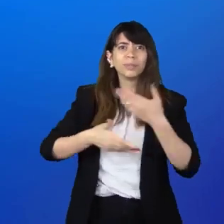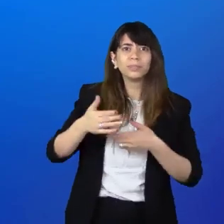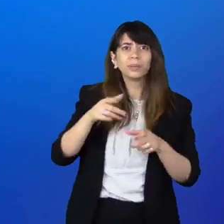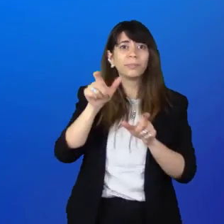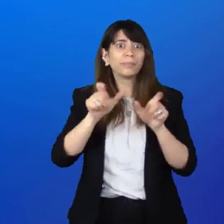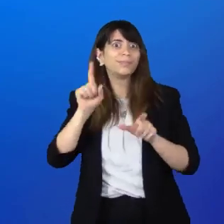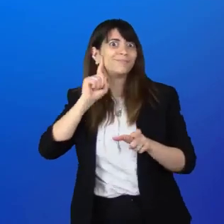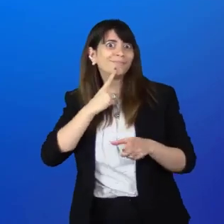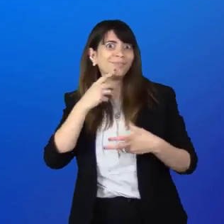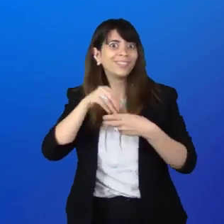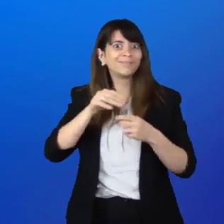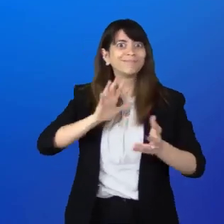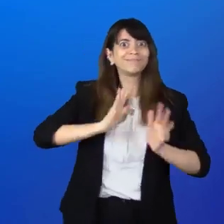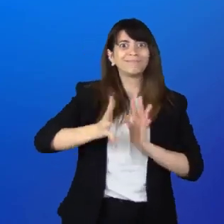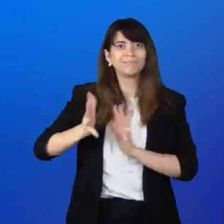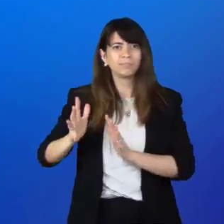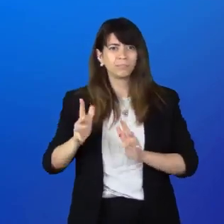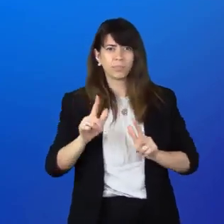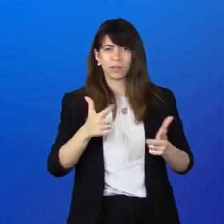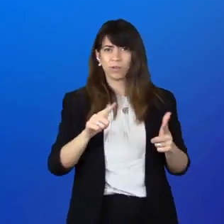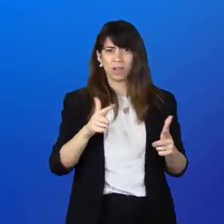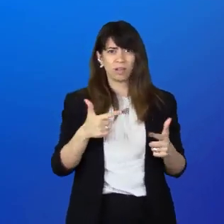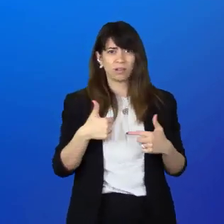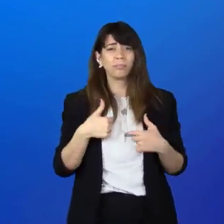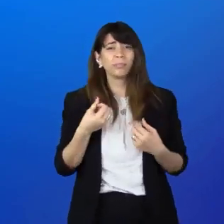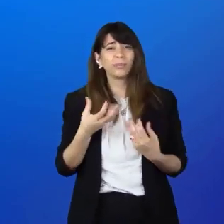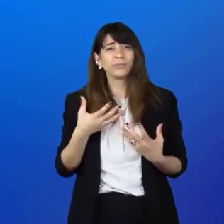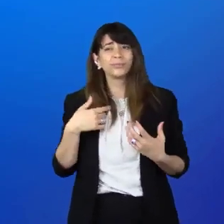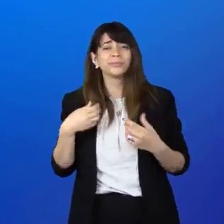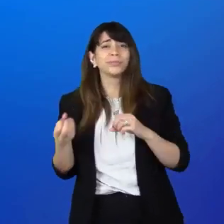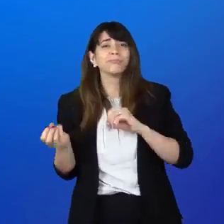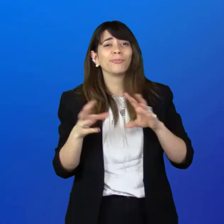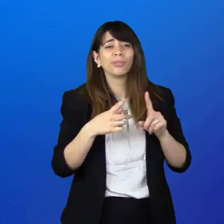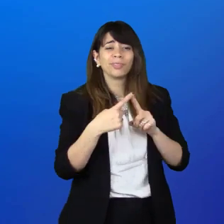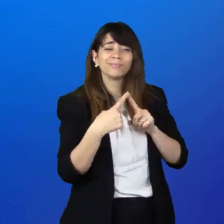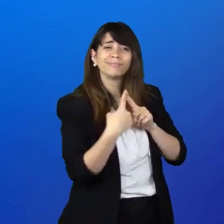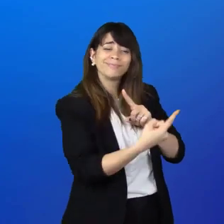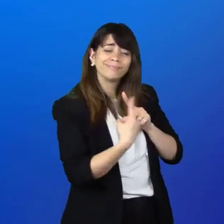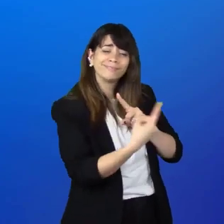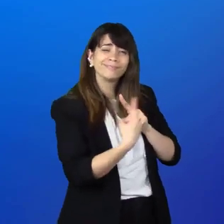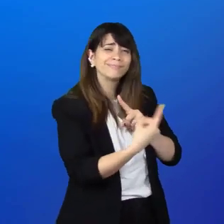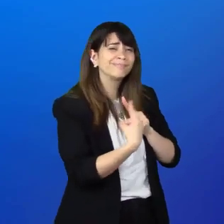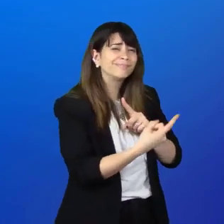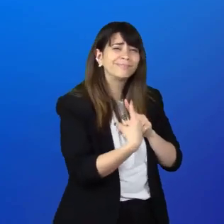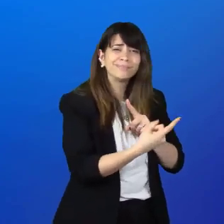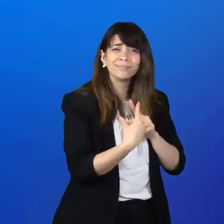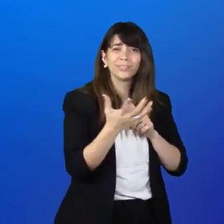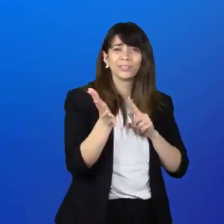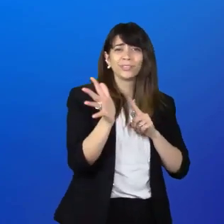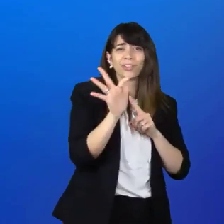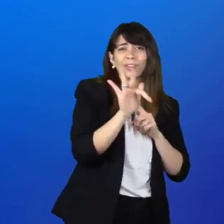con discapacidad, ambientes en lengua de señas para personas sordas no hay. Por eso me mudé y voy y vengo todos los días.